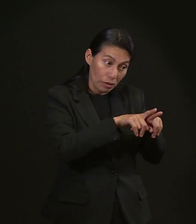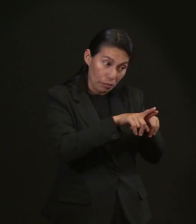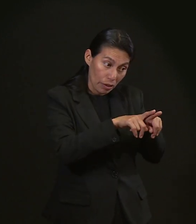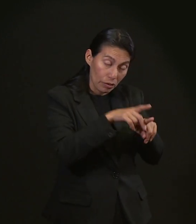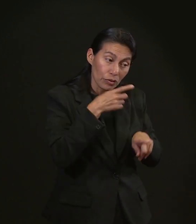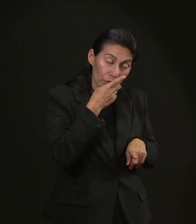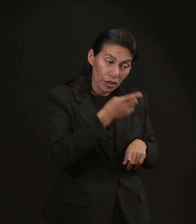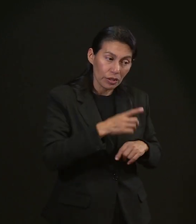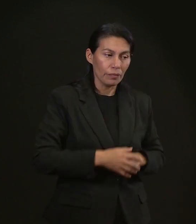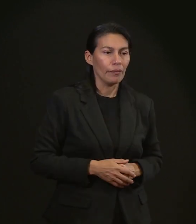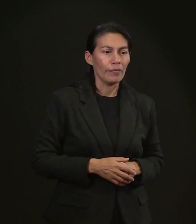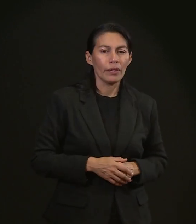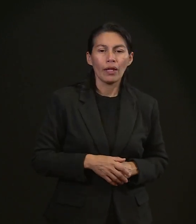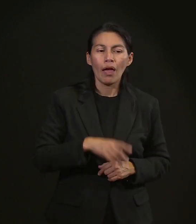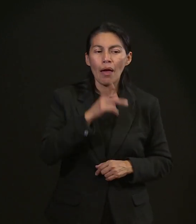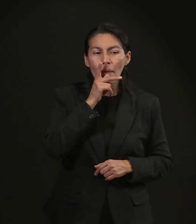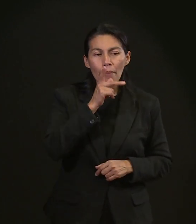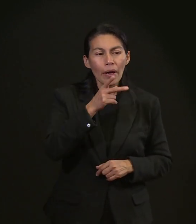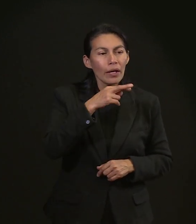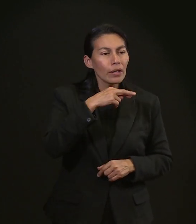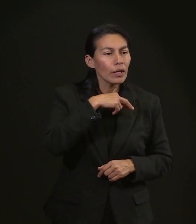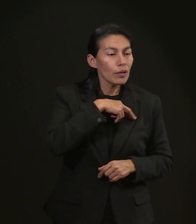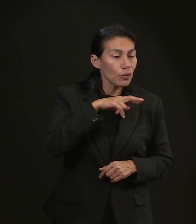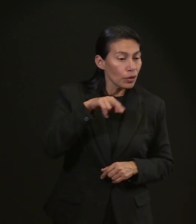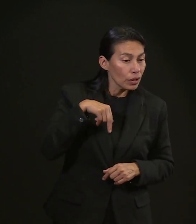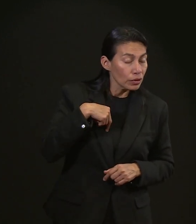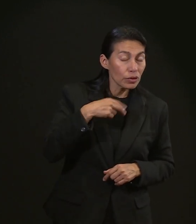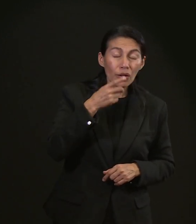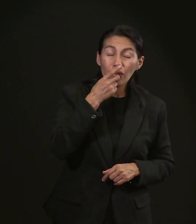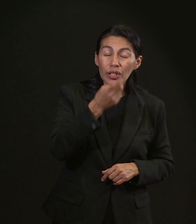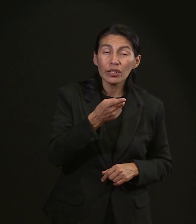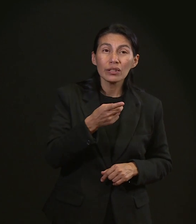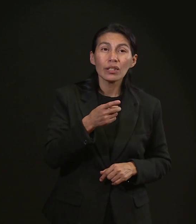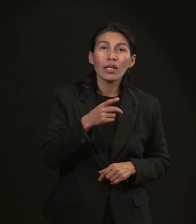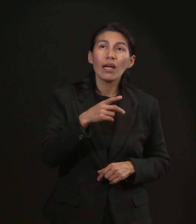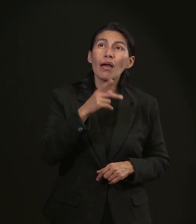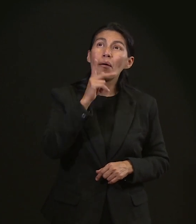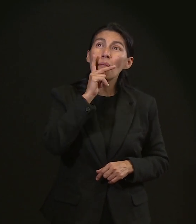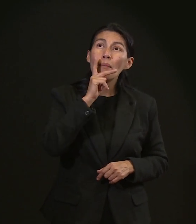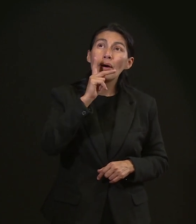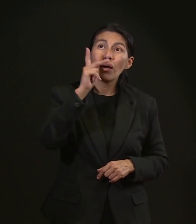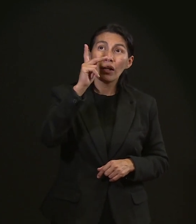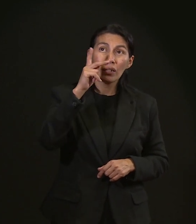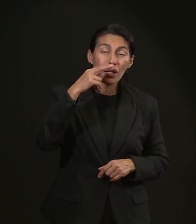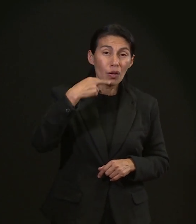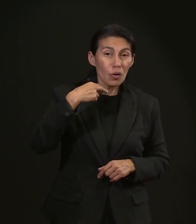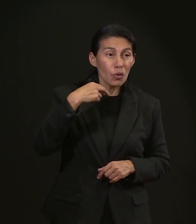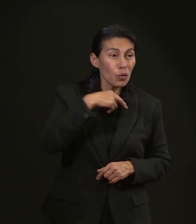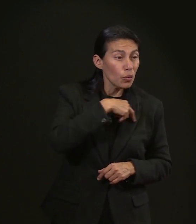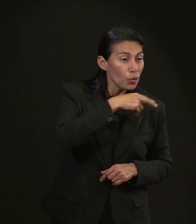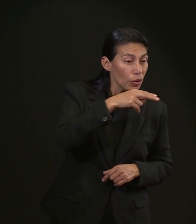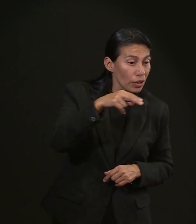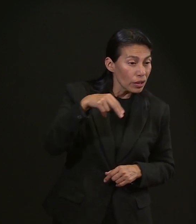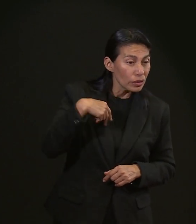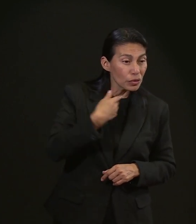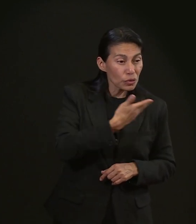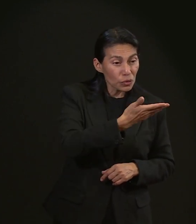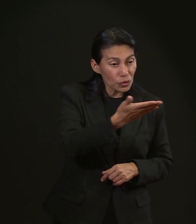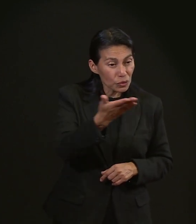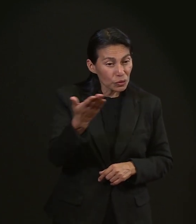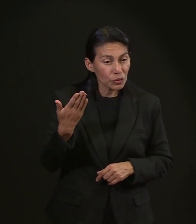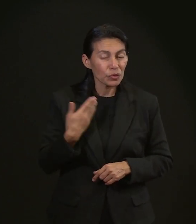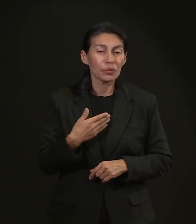el mismo padre nuestro nos enseña a llamarle padre nuestro adiós porque